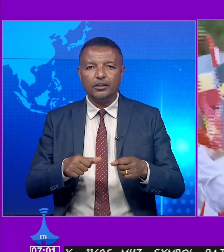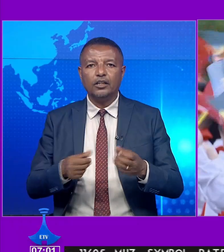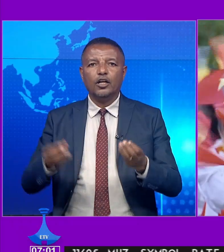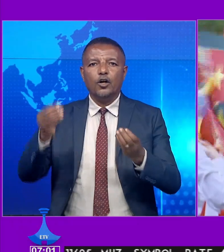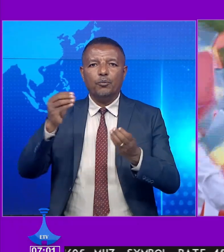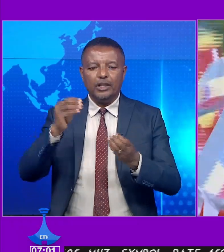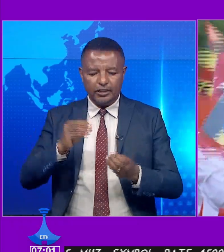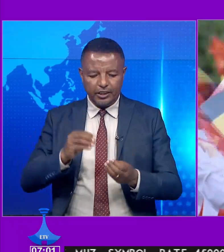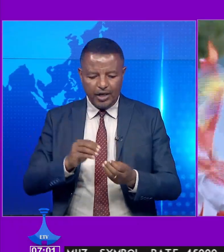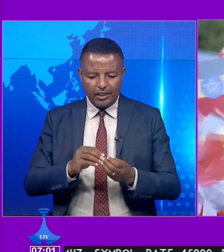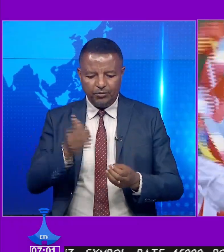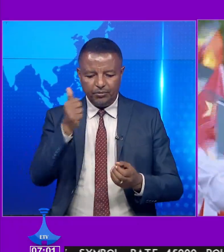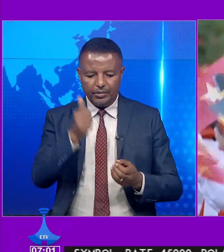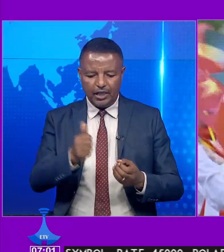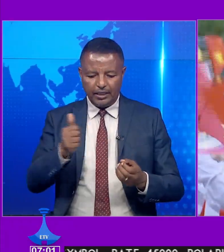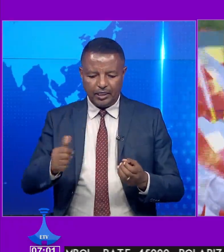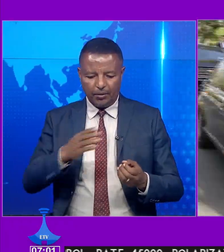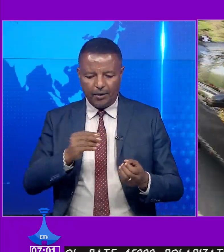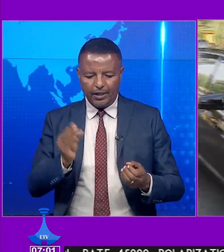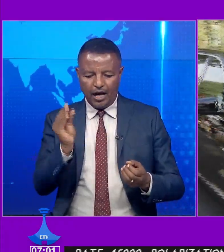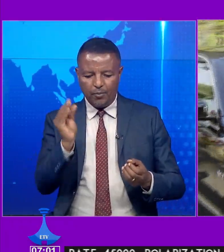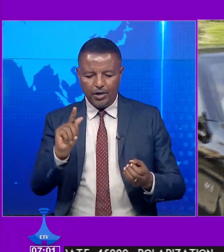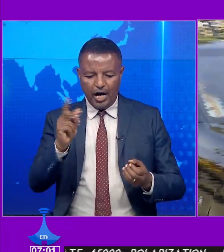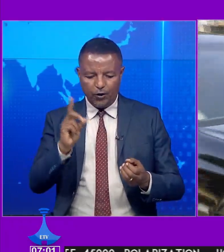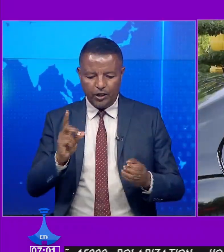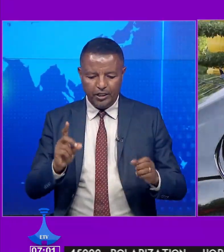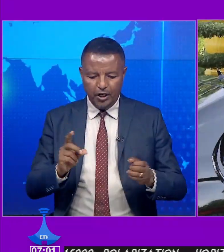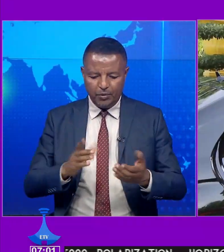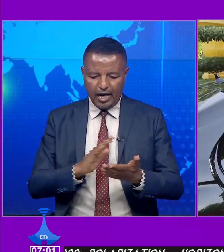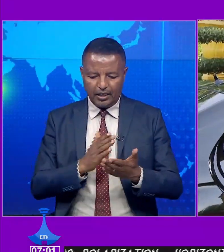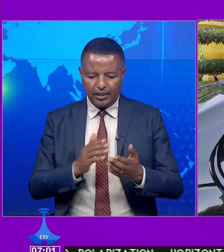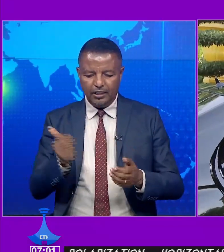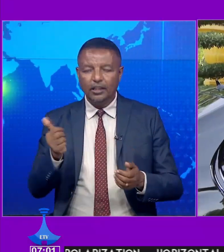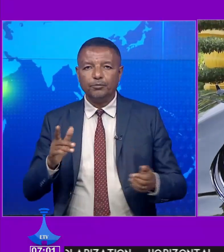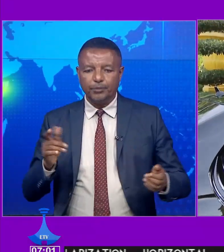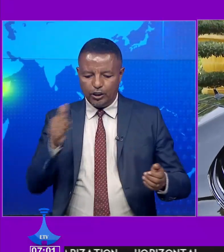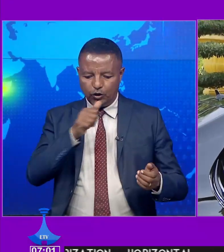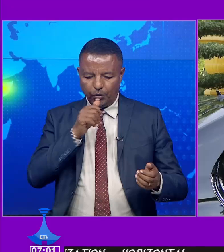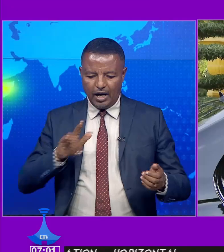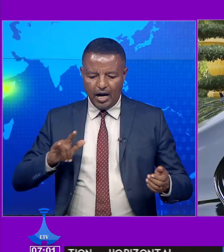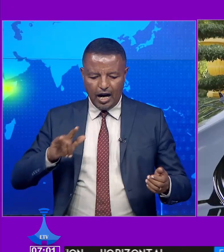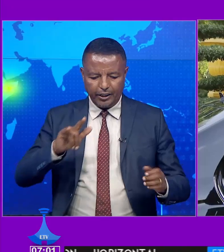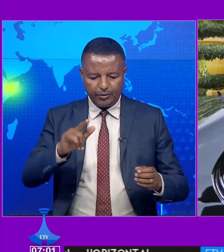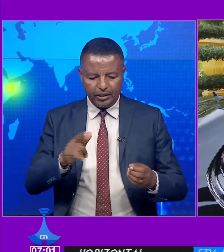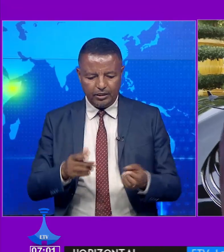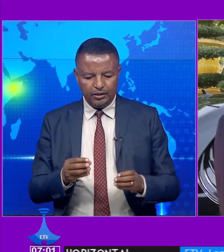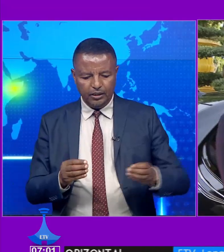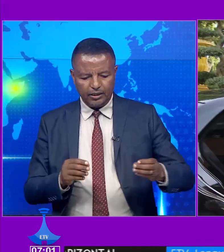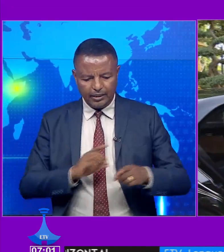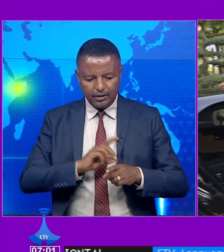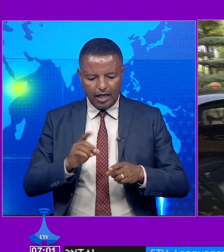ተፈራርመዋል። በተጨማሪም በአዲስ አበባና በሃኖይ መካከል በኢትዮጵያ አየር